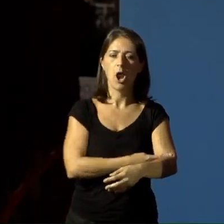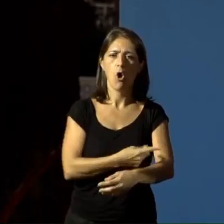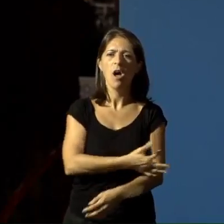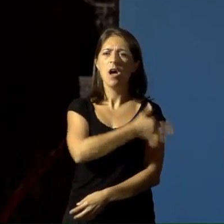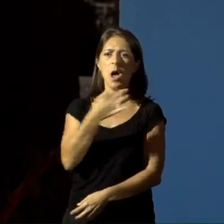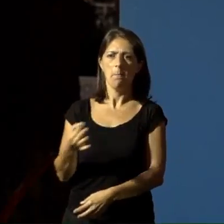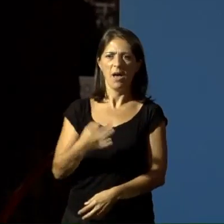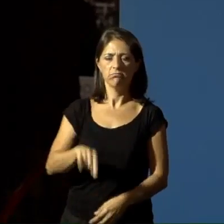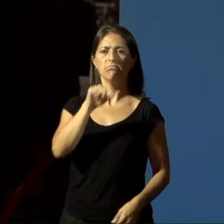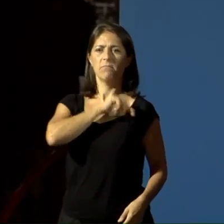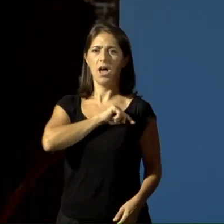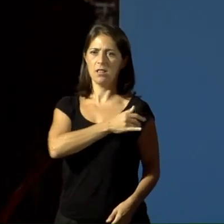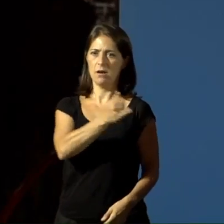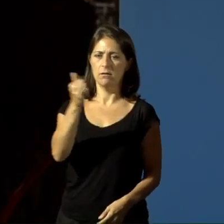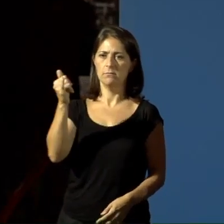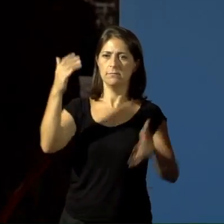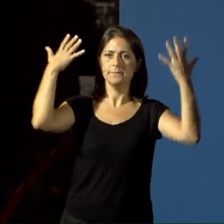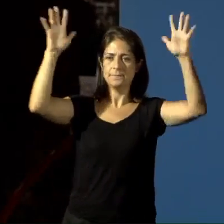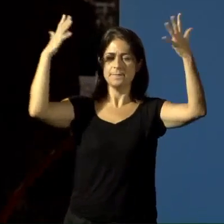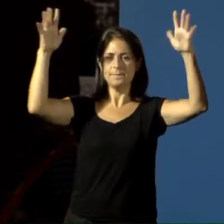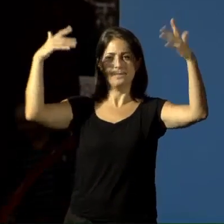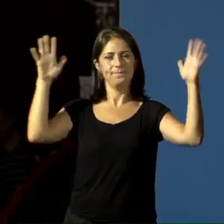sentido ético.